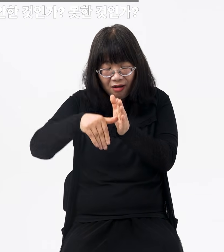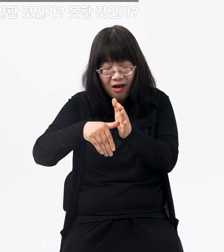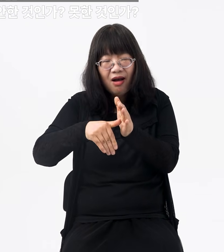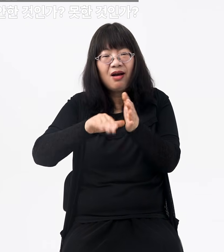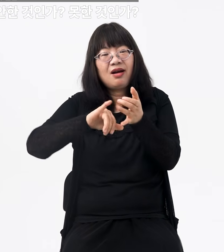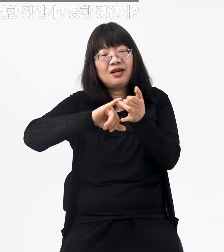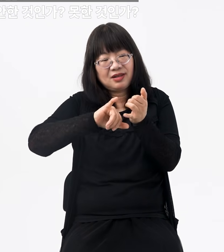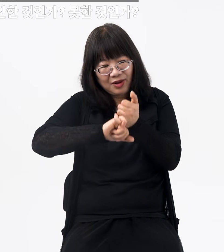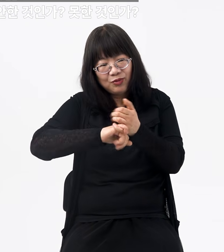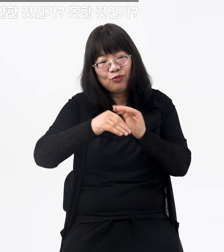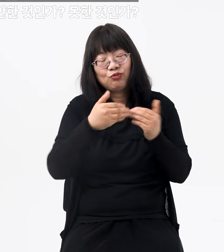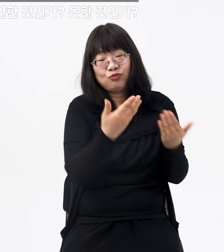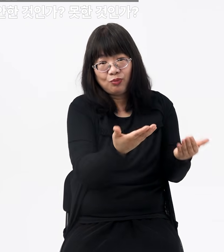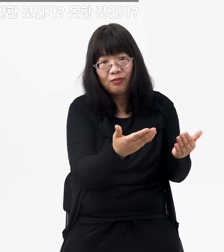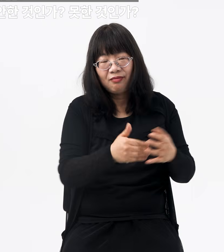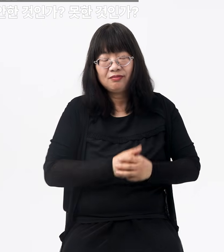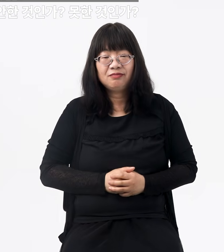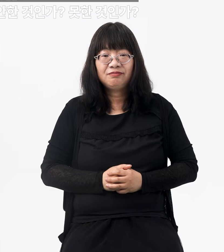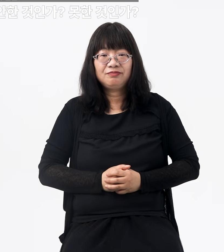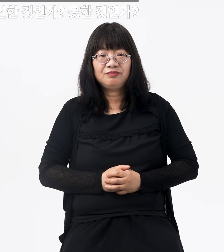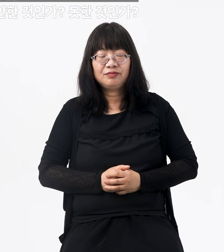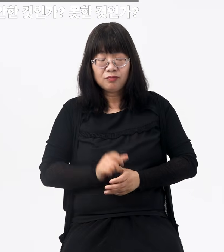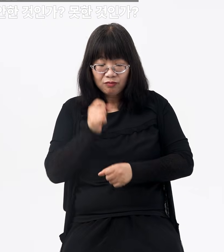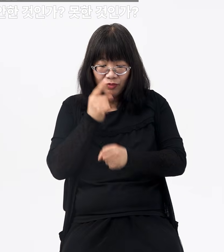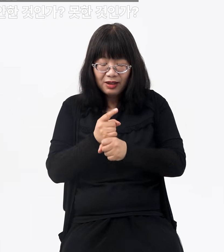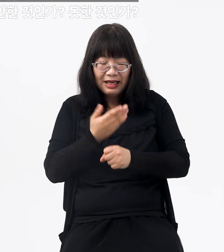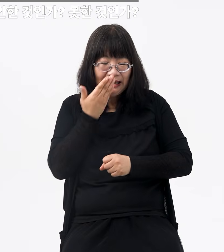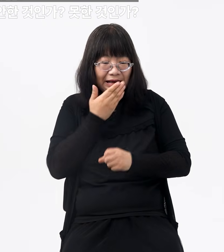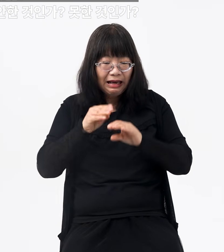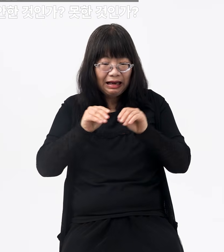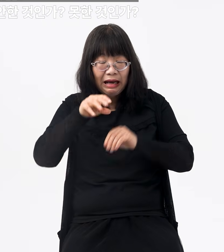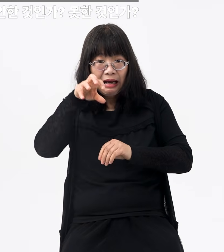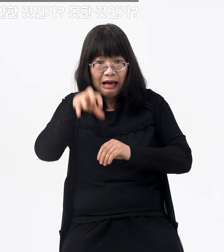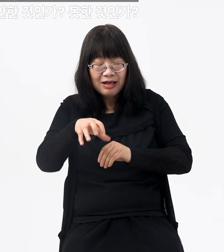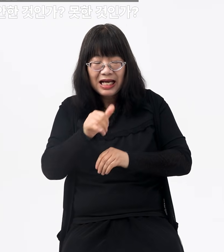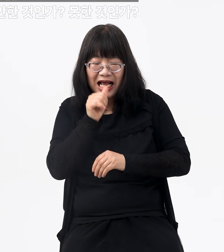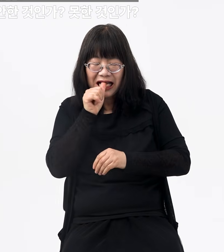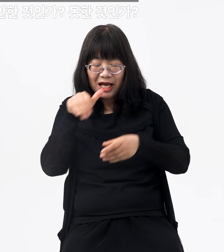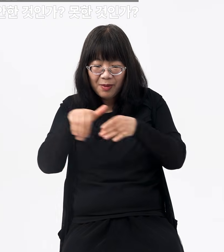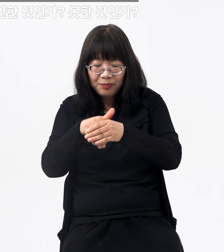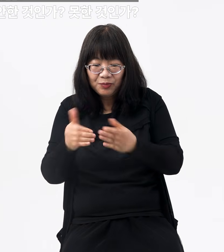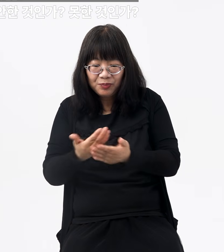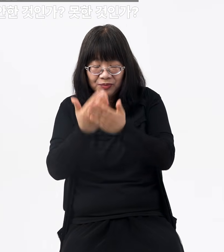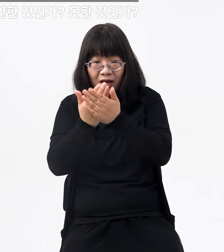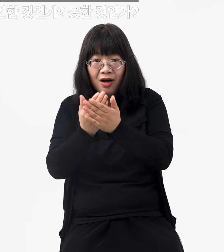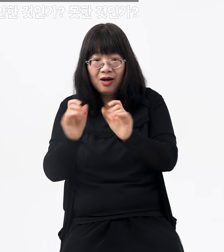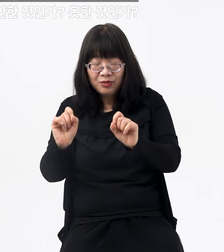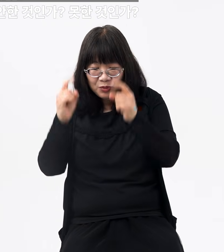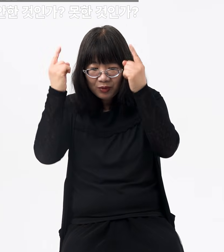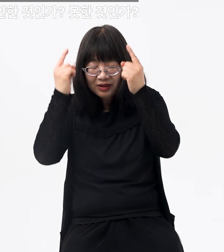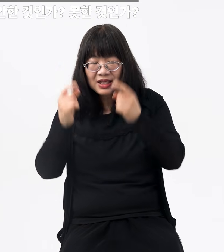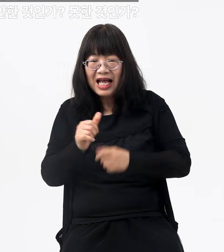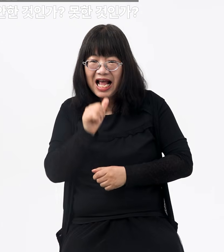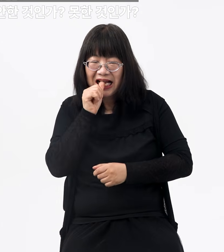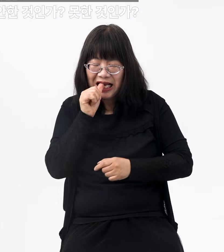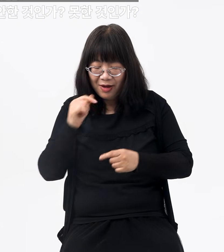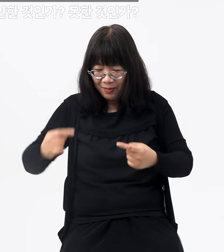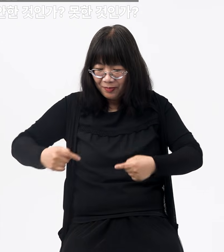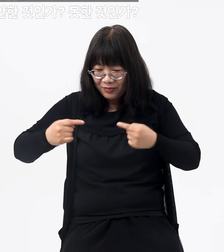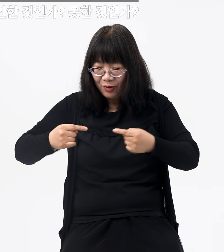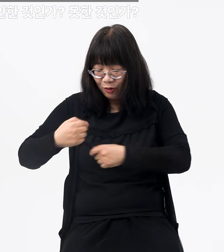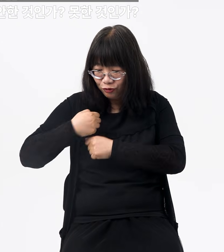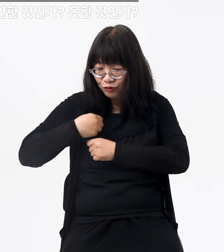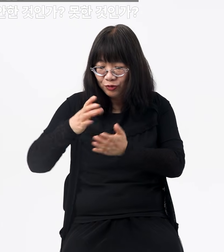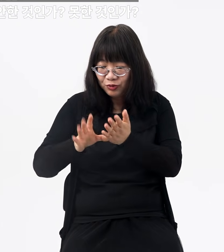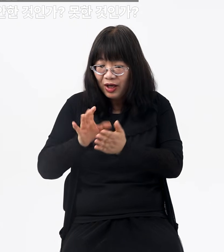약속한 거예요. 그러니까 이미 그 가나안의 철기 문명과 함께 철병거가 있는 것을 하나님이